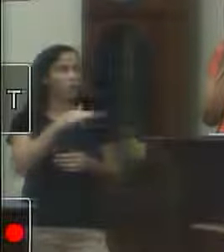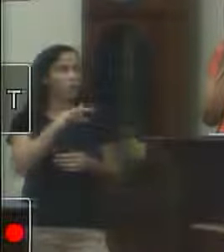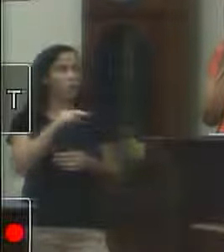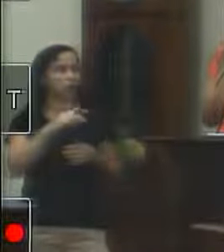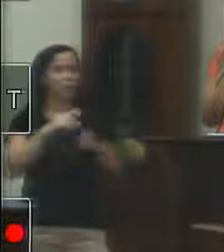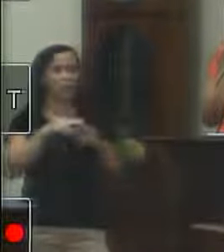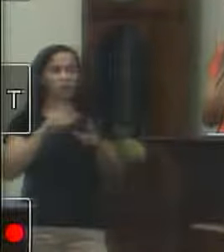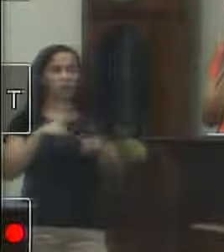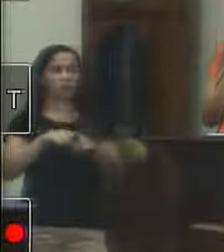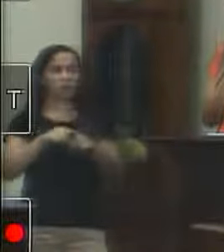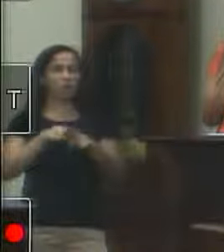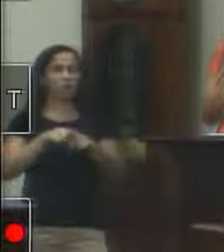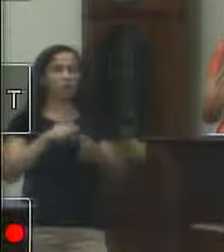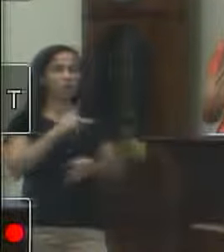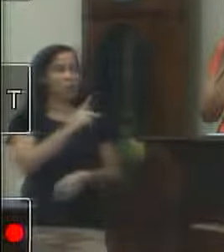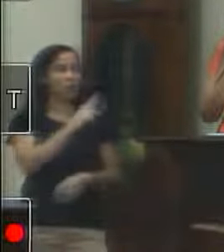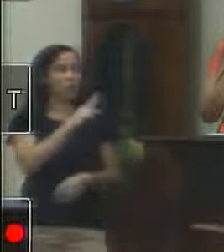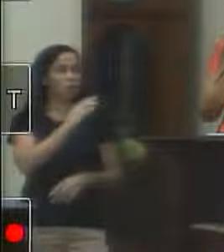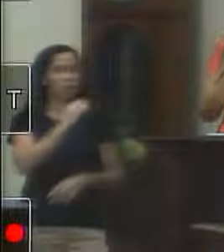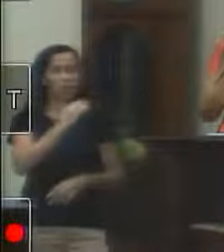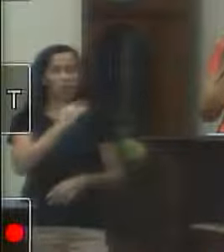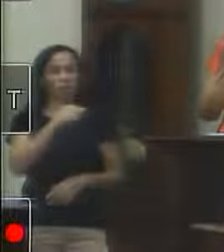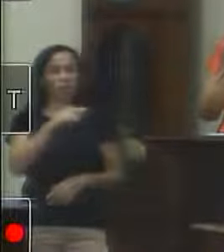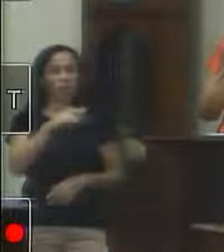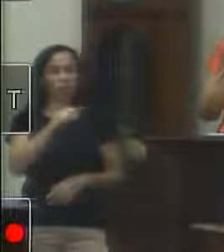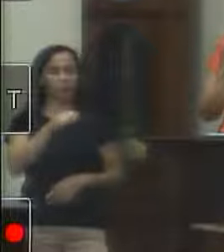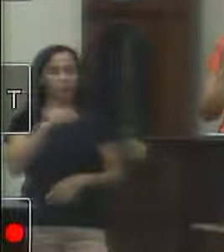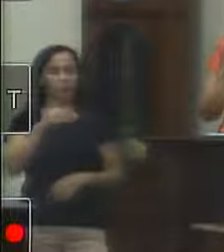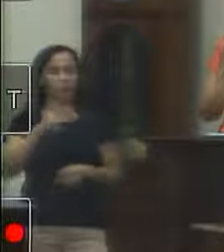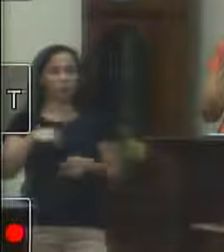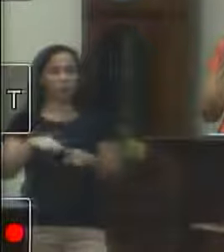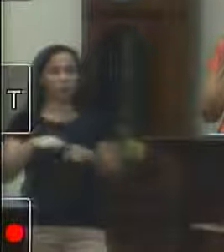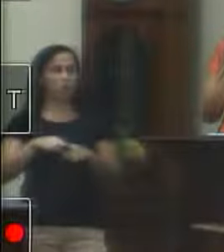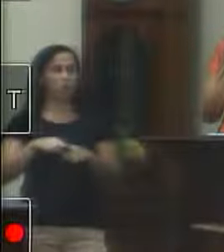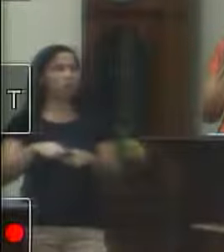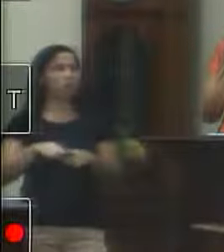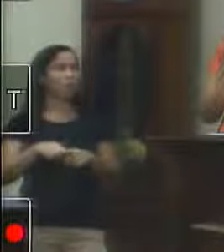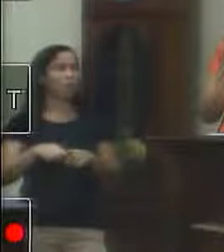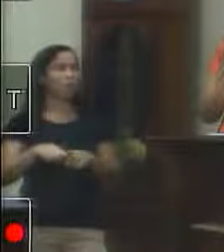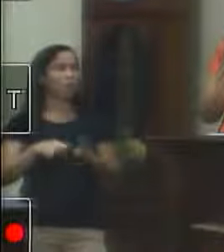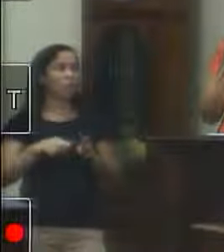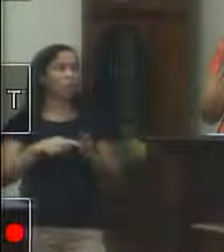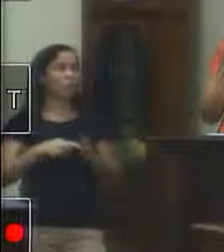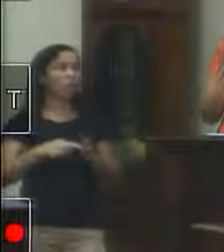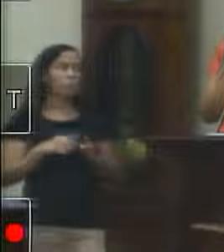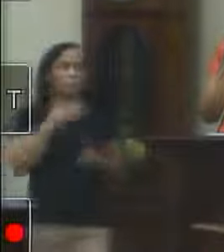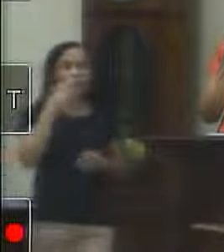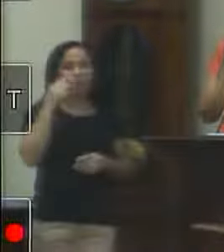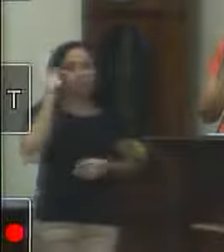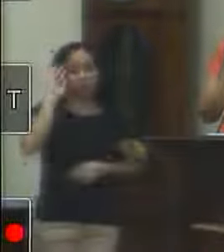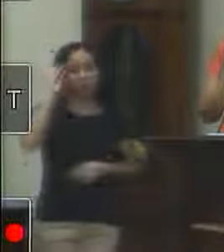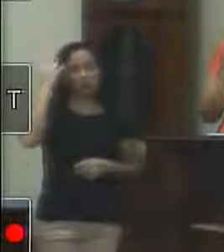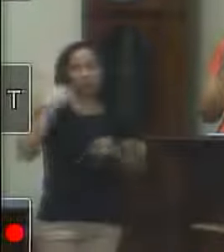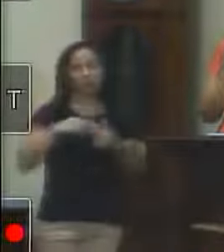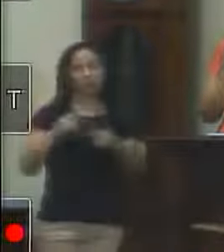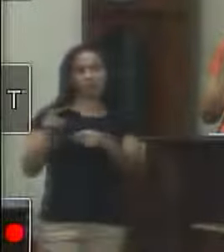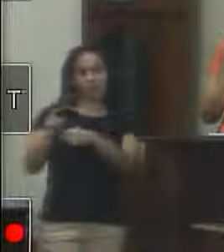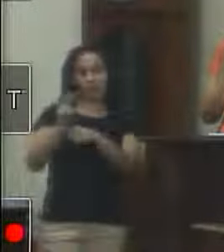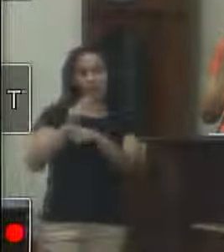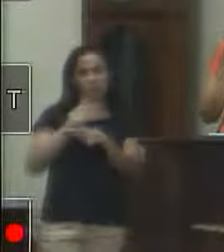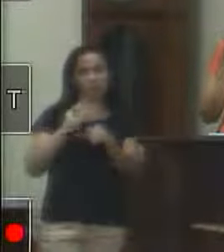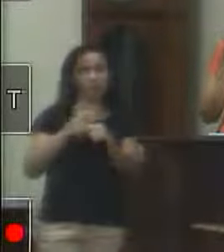a procuradora do município, onde se partiu de que a fiscalização não iria, a primeira reunião,